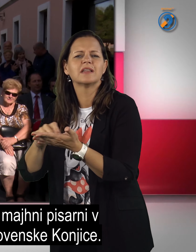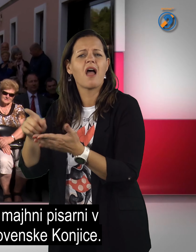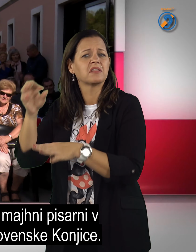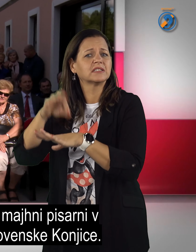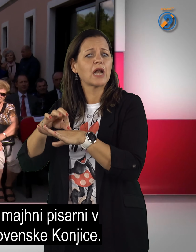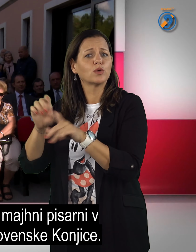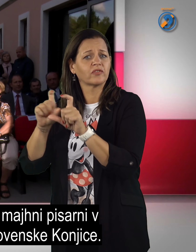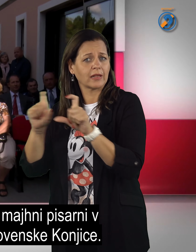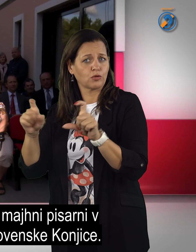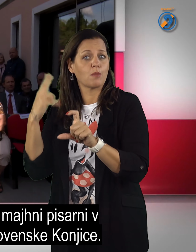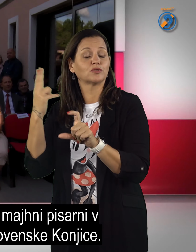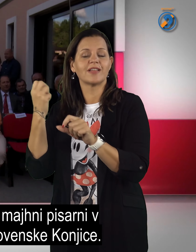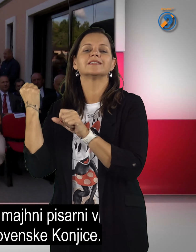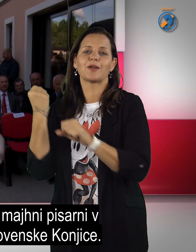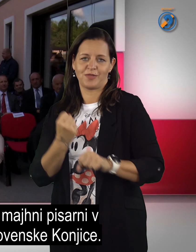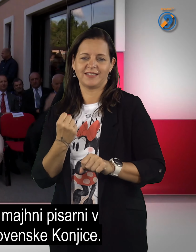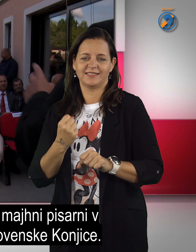Slovenske Konjice.